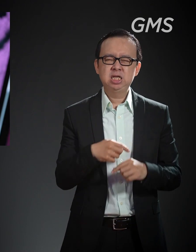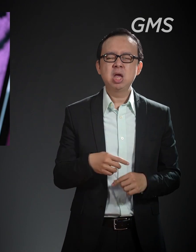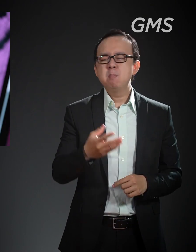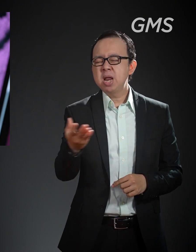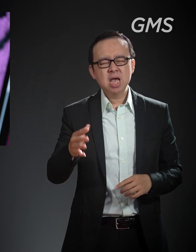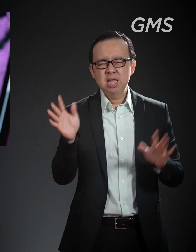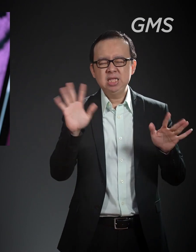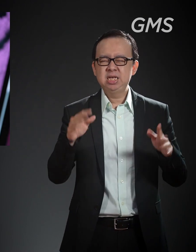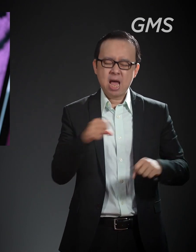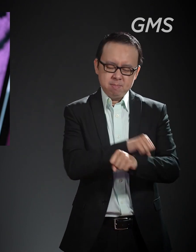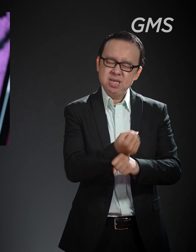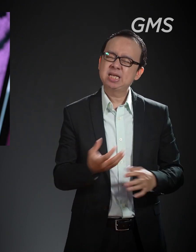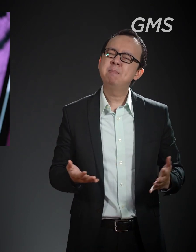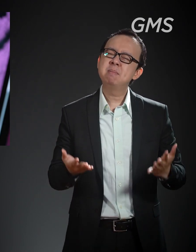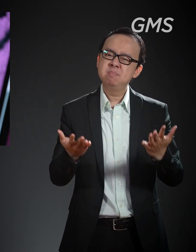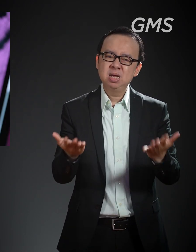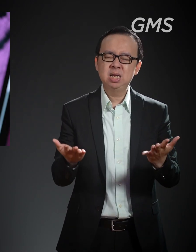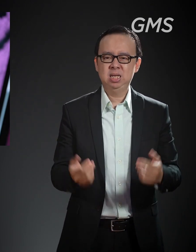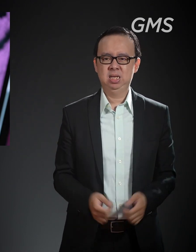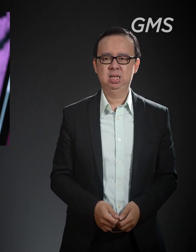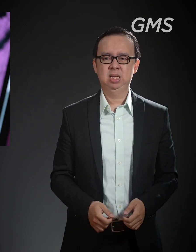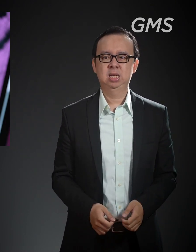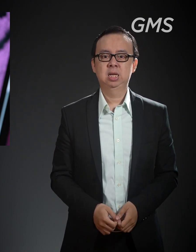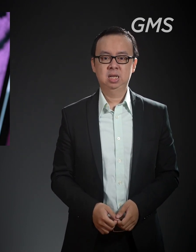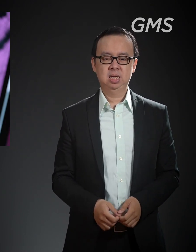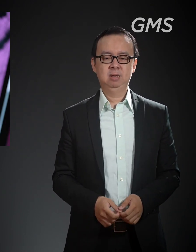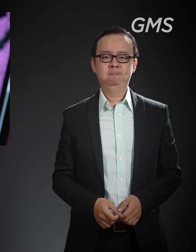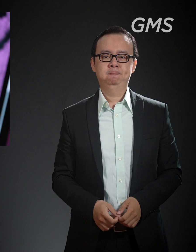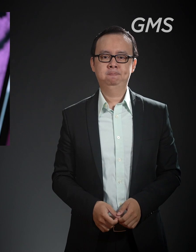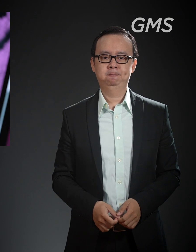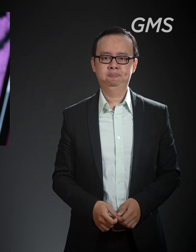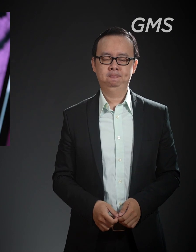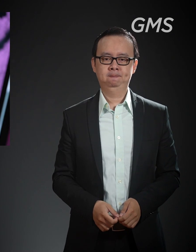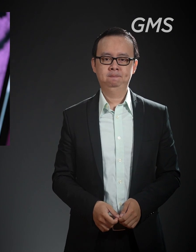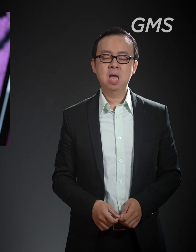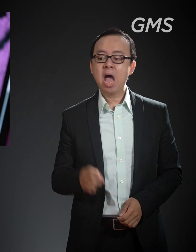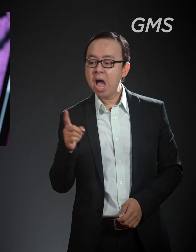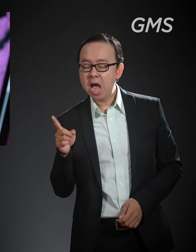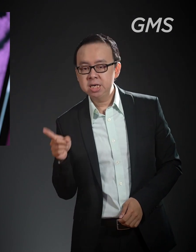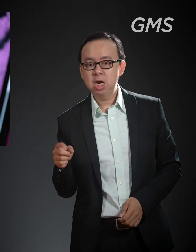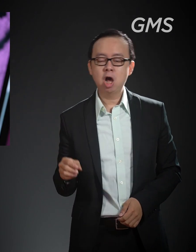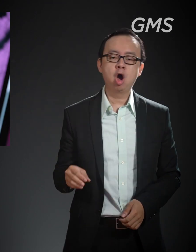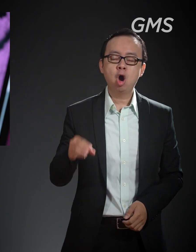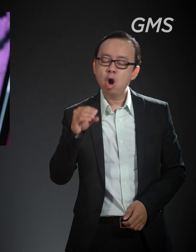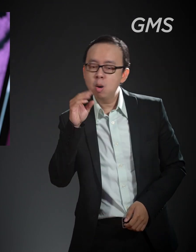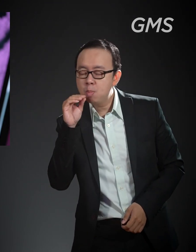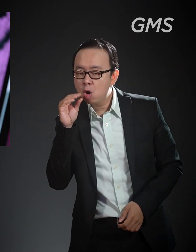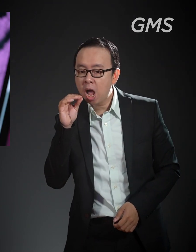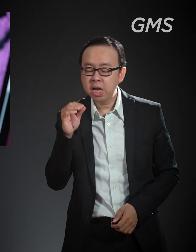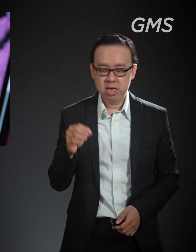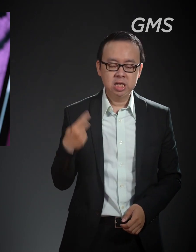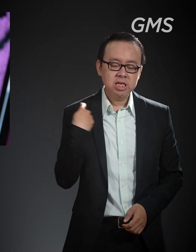Tapi dibuktikan salah berkali-kali dalam pikiran kita. Sebuah teori bahwa kita hanya bisa memberi kalau kita